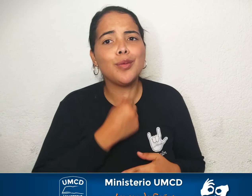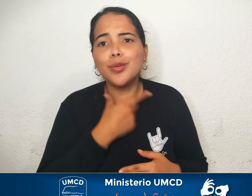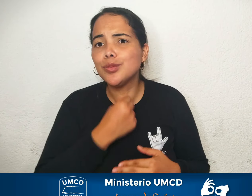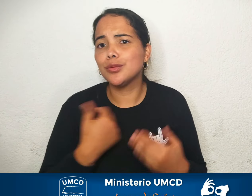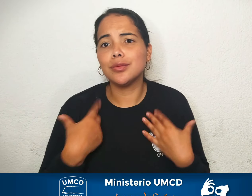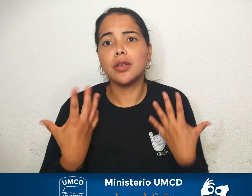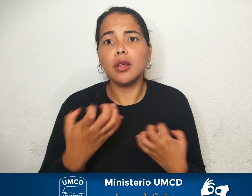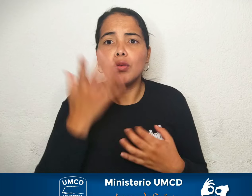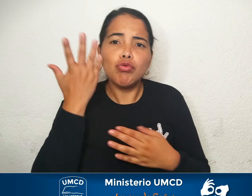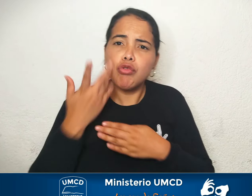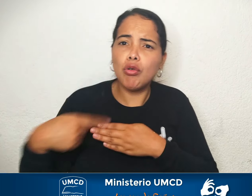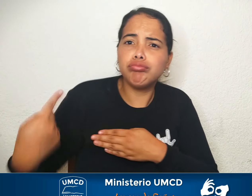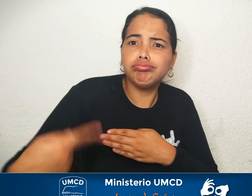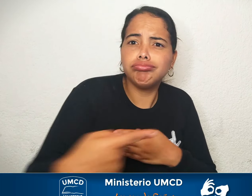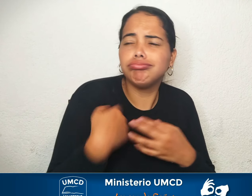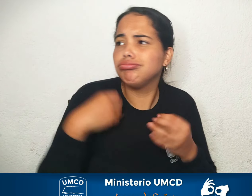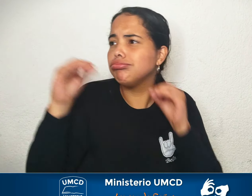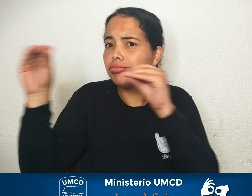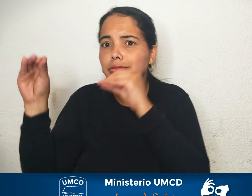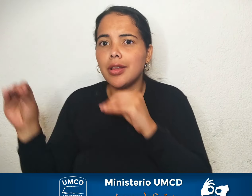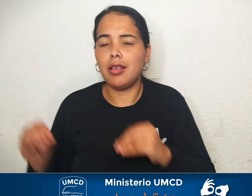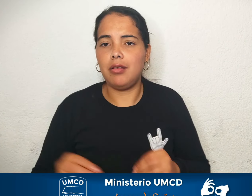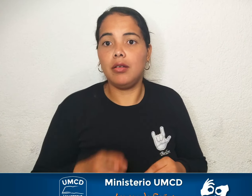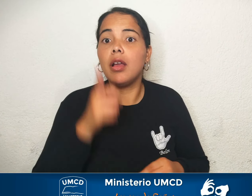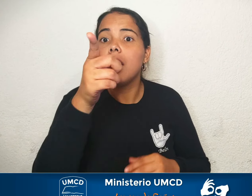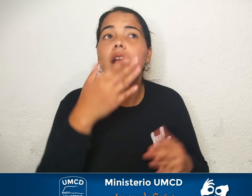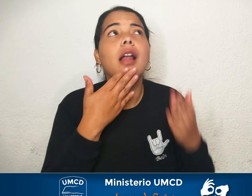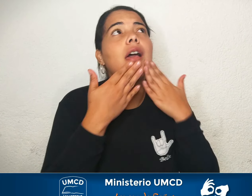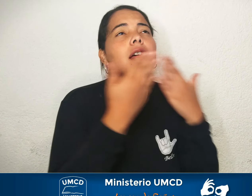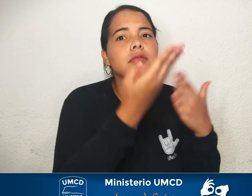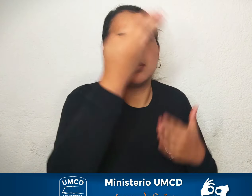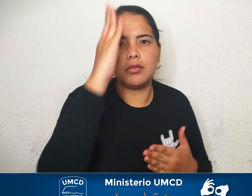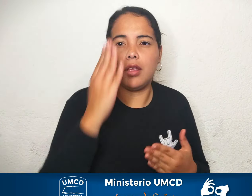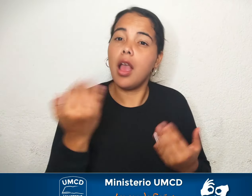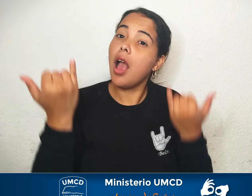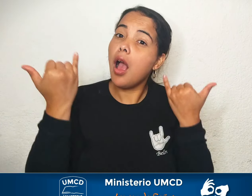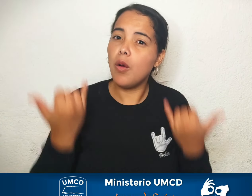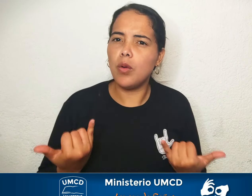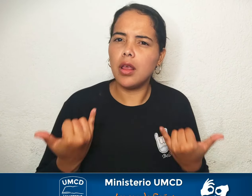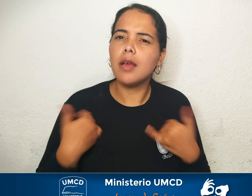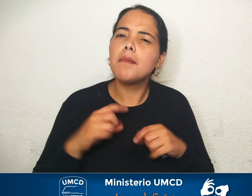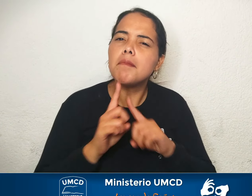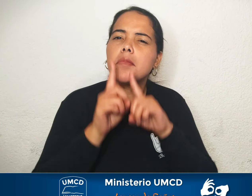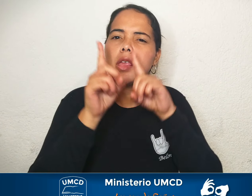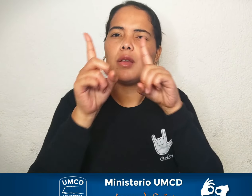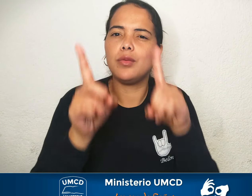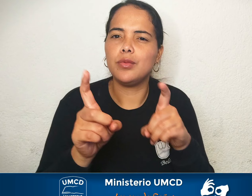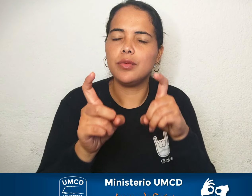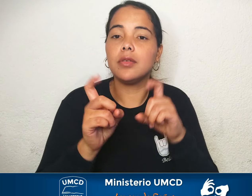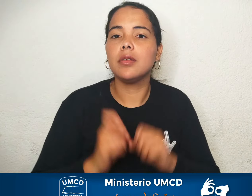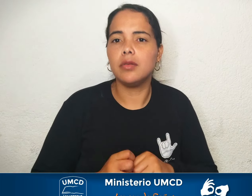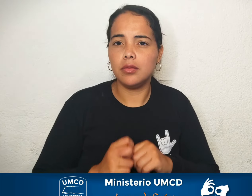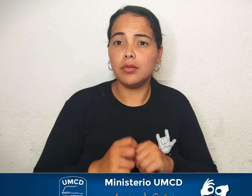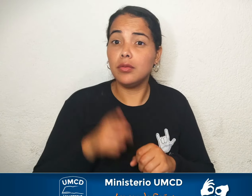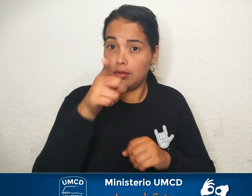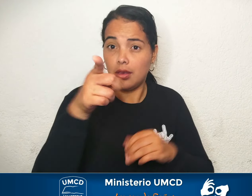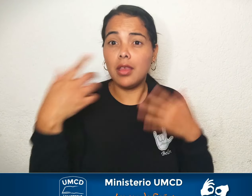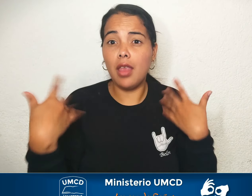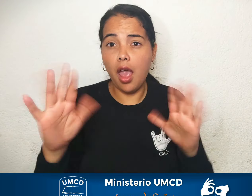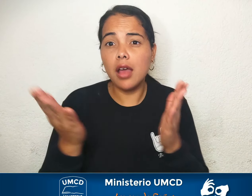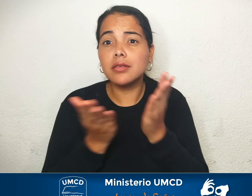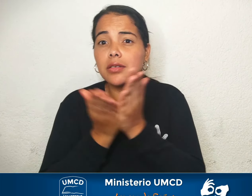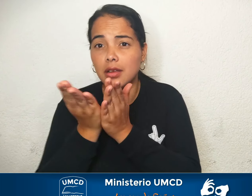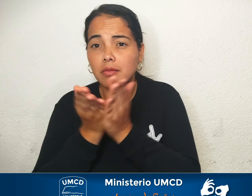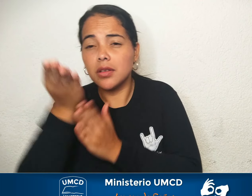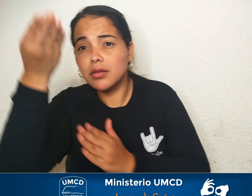dedicación que ellos dieron para que nosotros podamos ser lo que ahora somos. Ahora, la otra pregunta que nace con esto es,